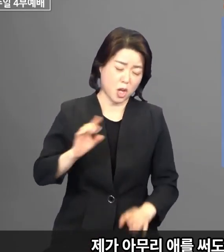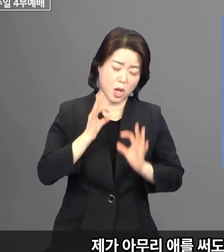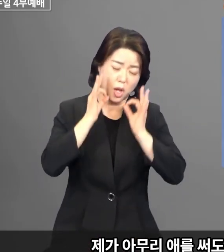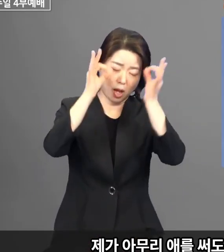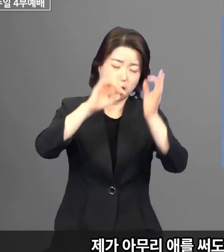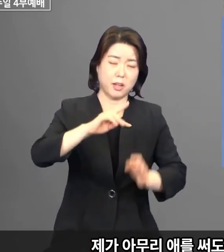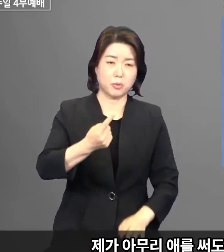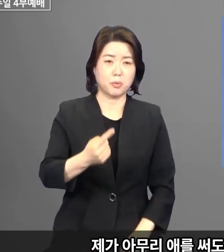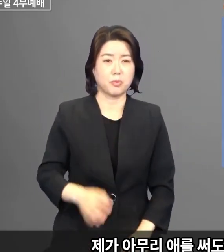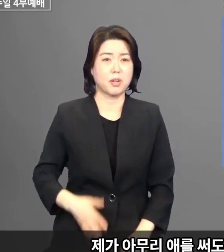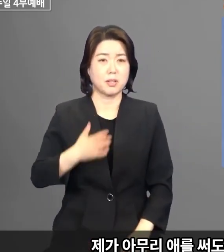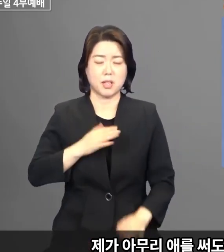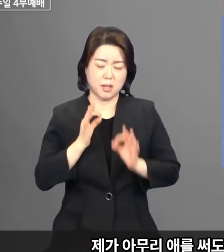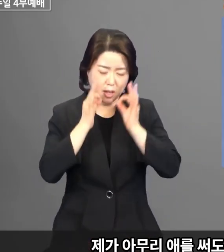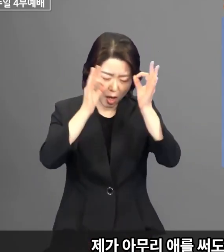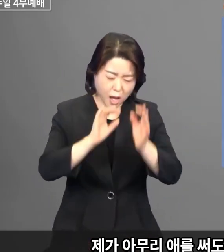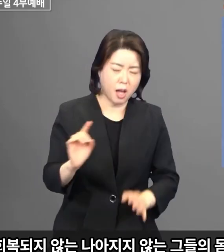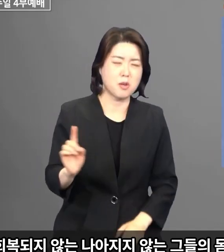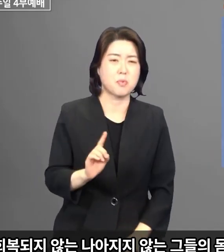써도